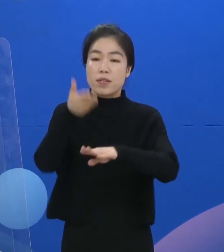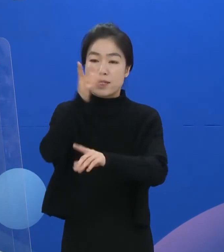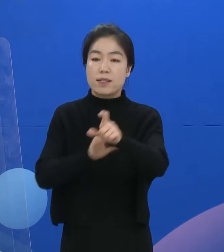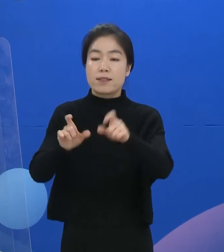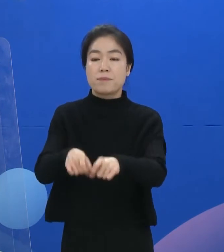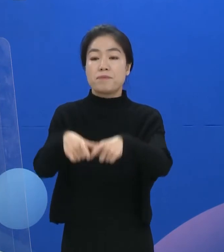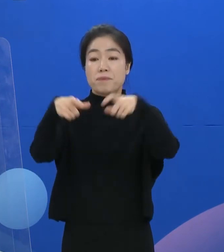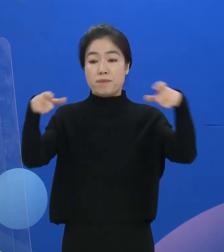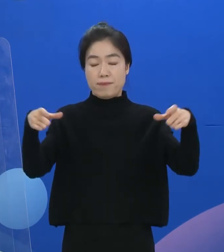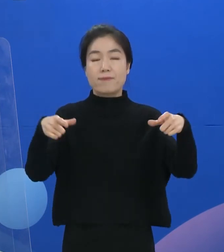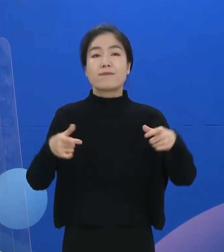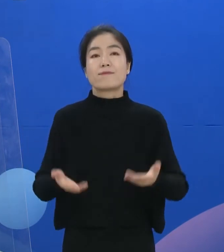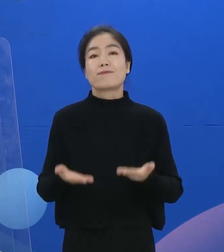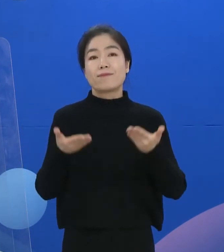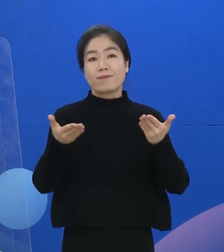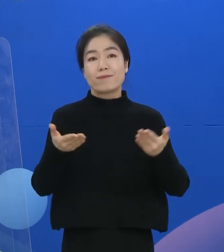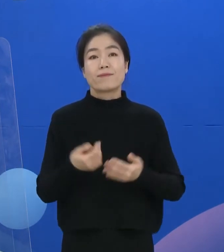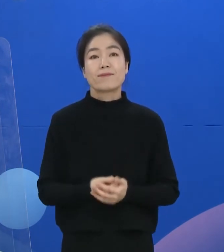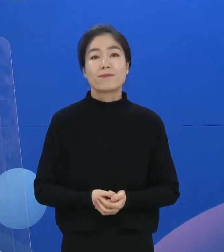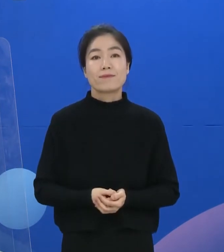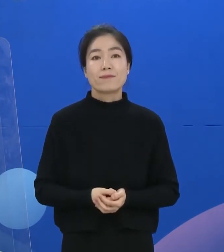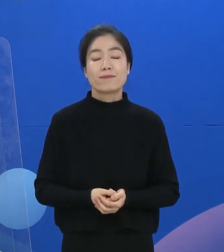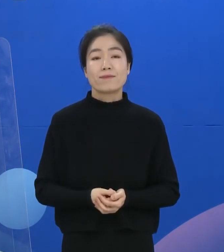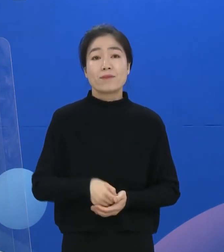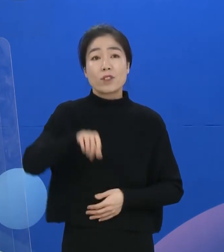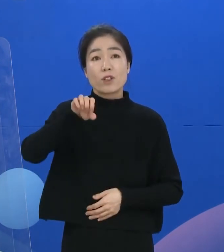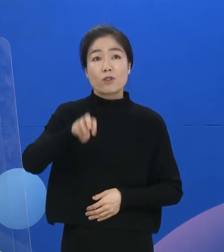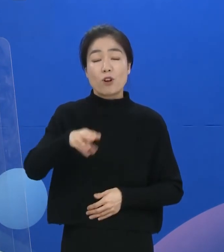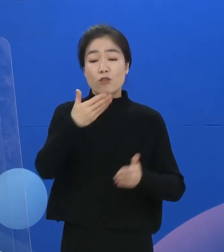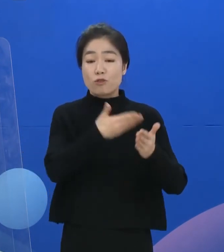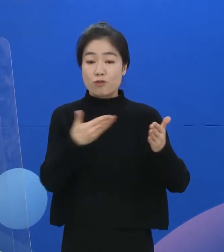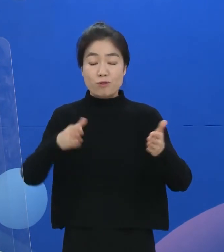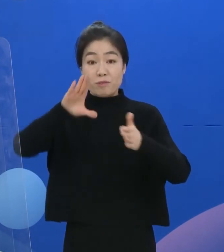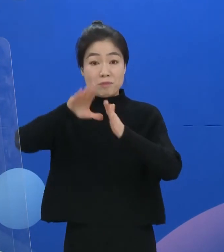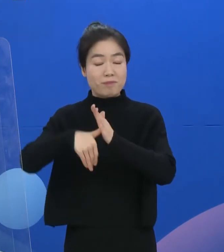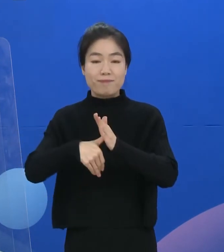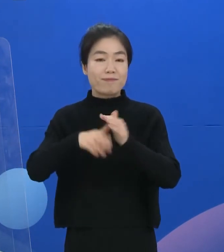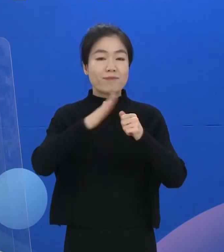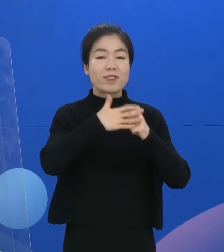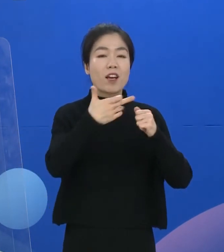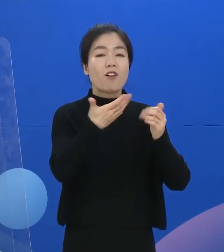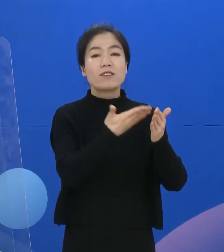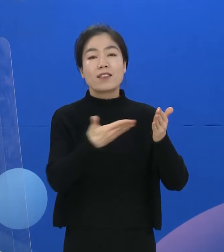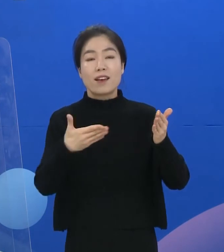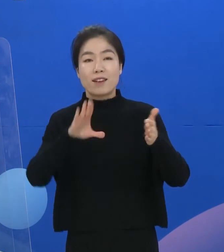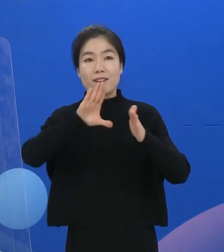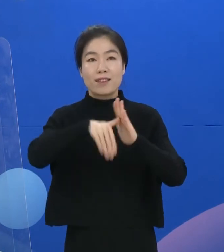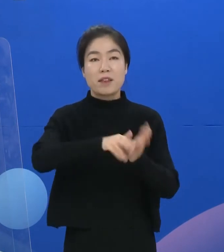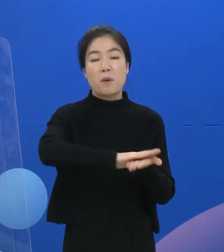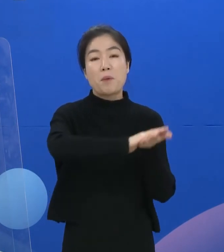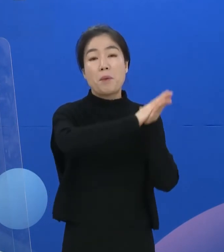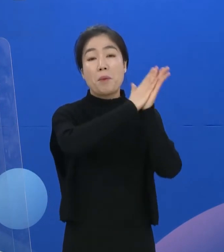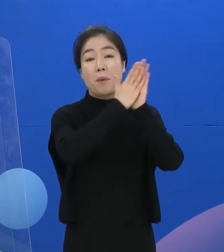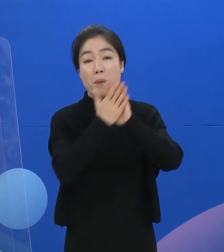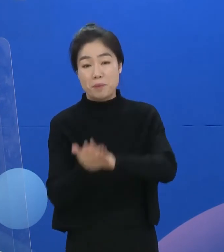시군인구를 현재 173만 명에서 200만 명 이상으로 들리겠습니다